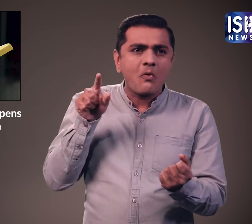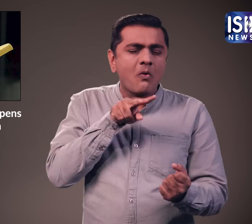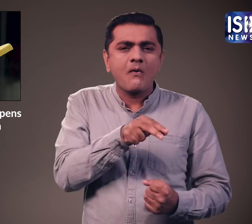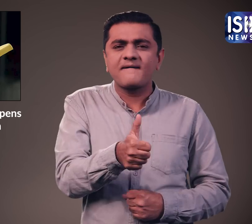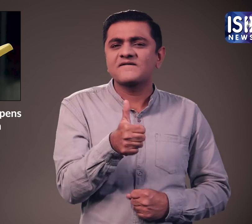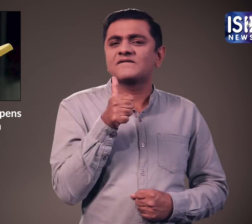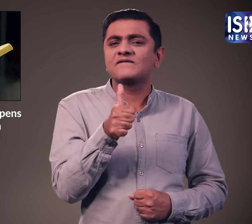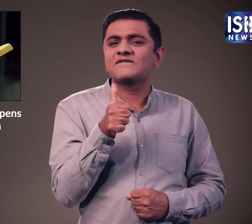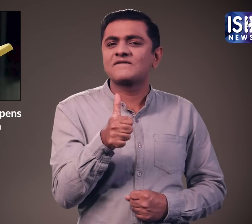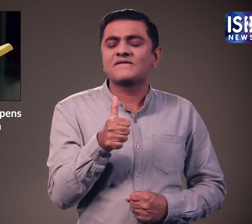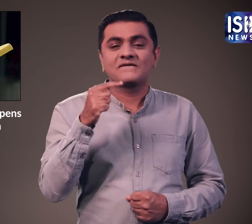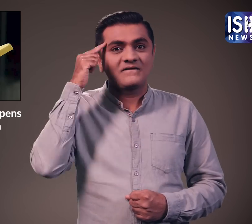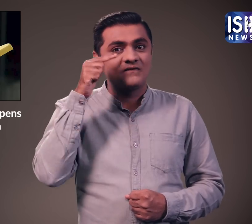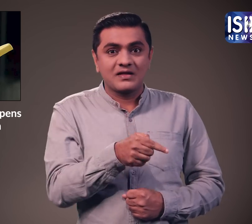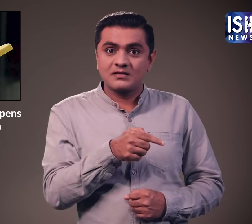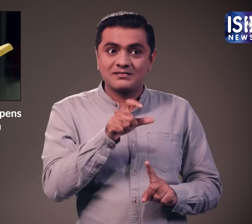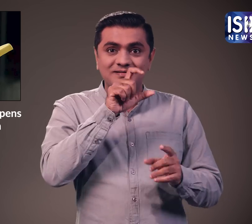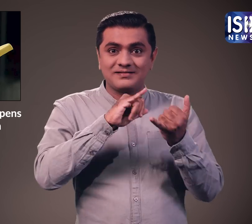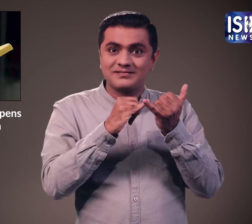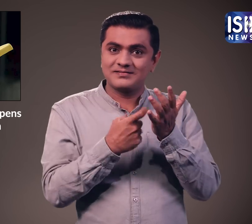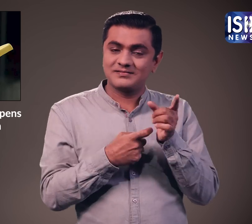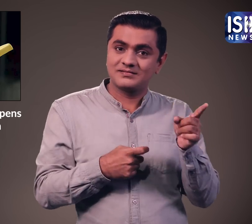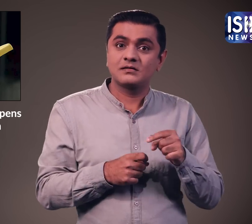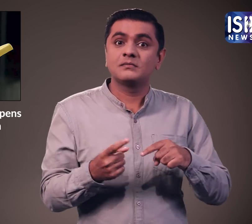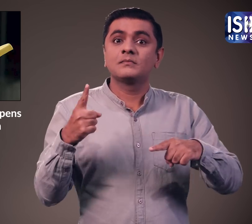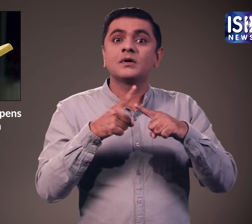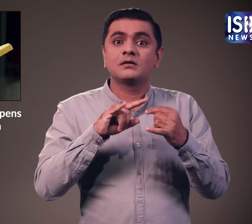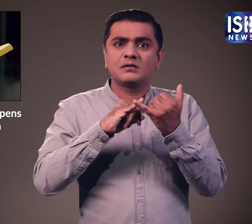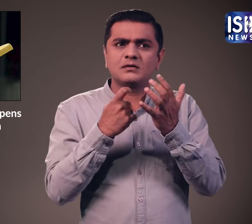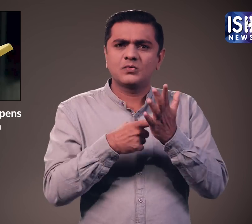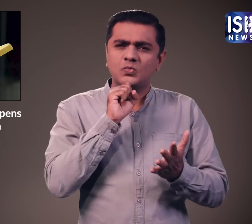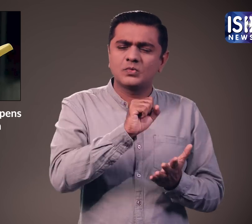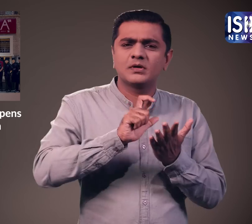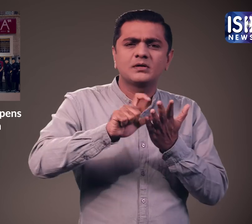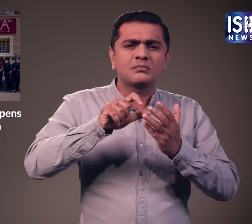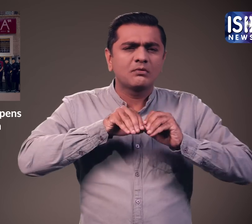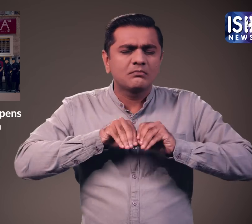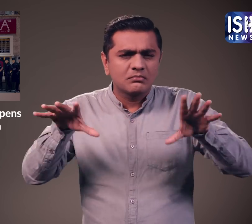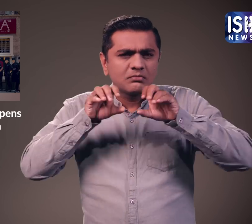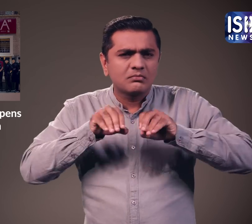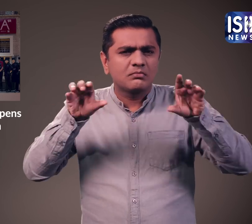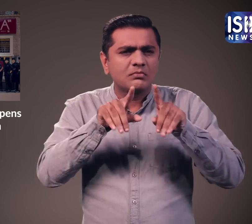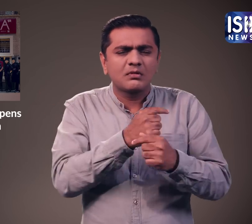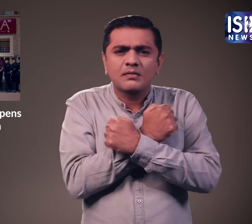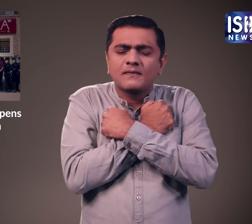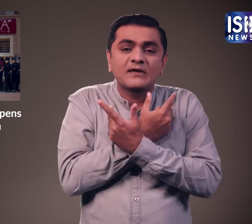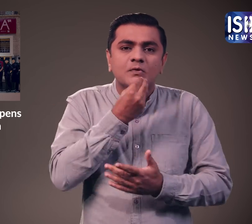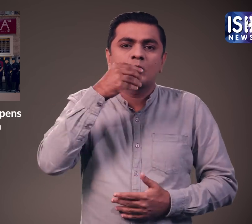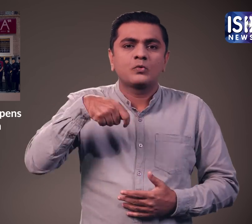बहुत बड़ी फैन फॉलोईंग है। इसके अलावा राहिना को खाना बनाने बहुत